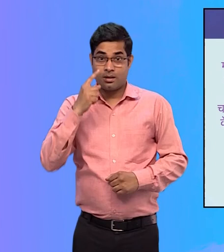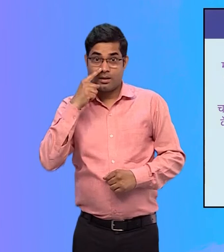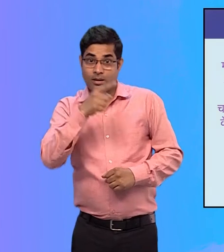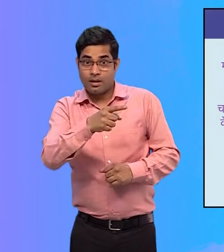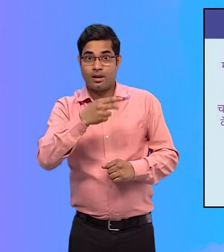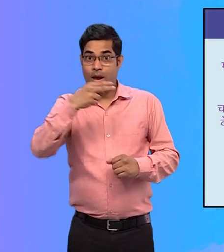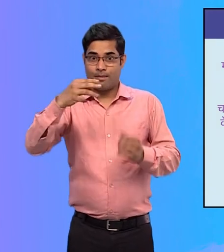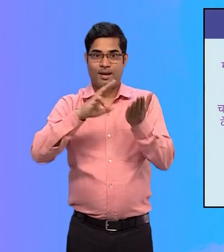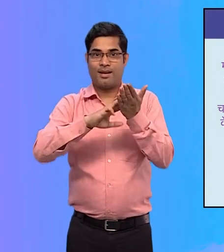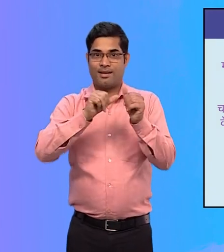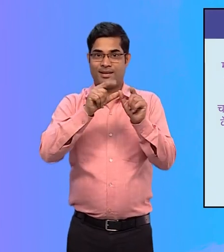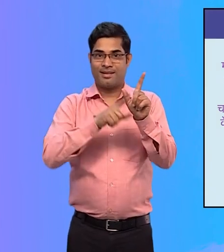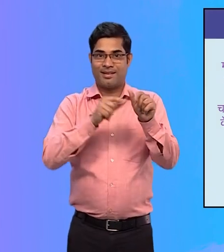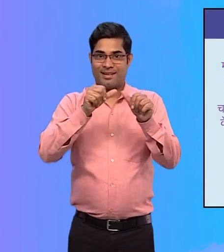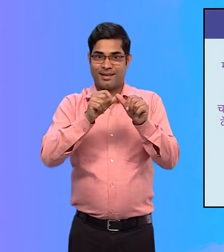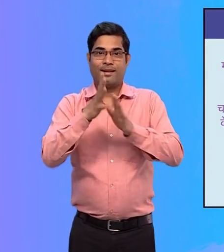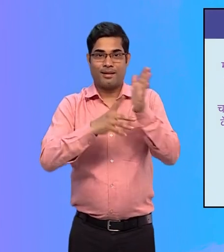घुमाया को उसके शिक्षक ने